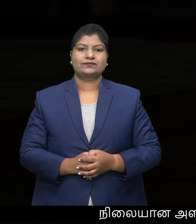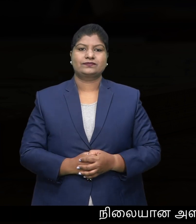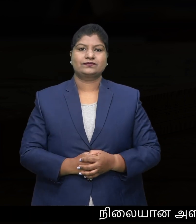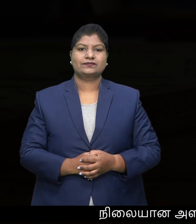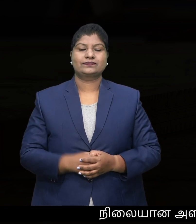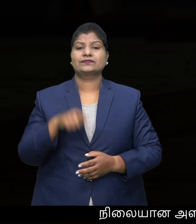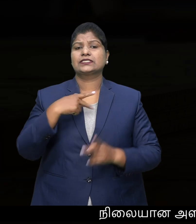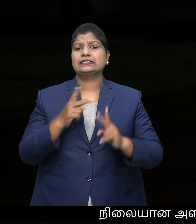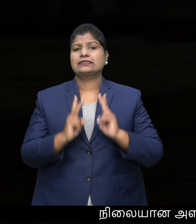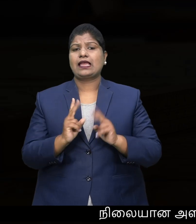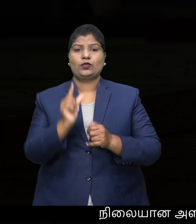நிலையான அளவீட்டு அலகுகள்,